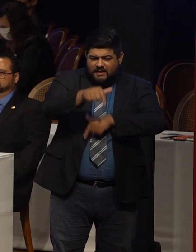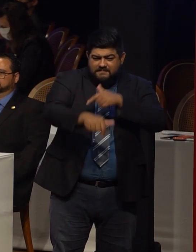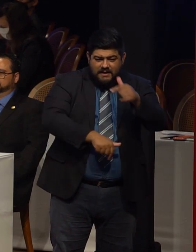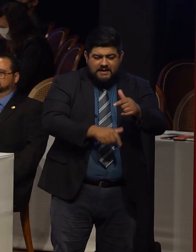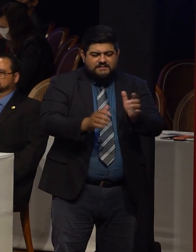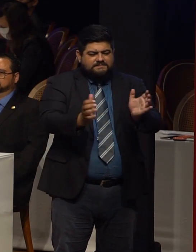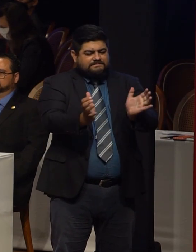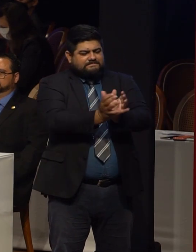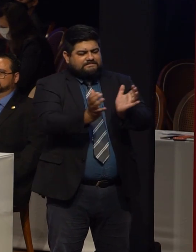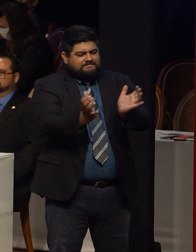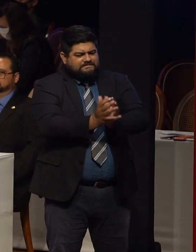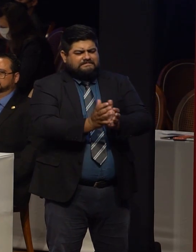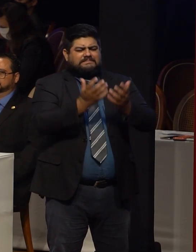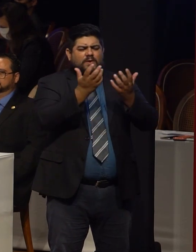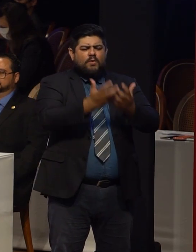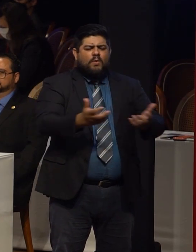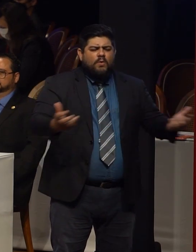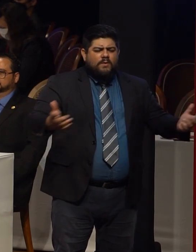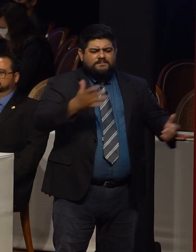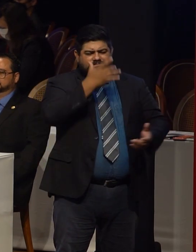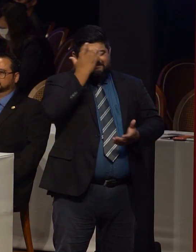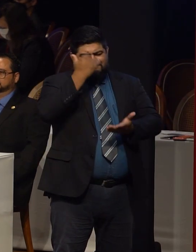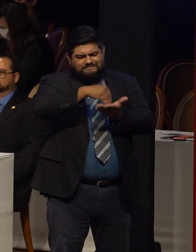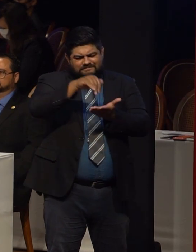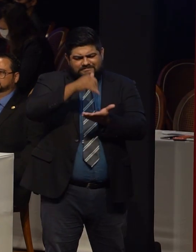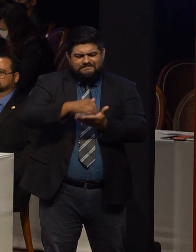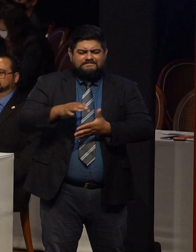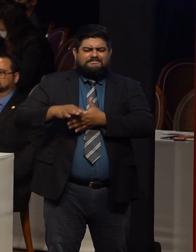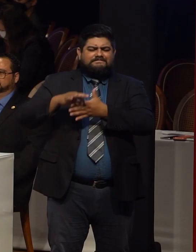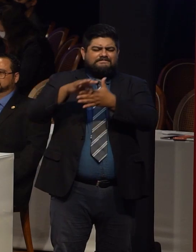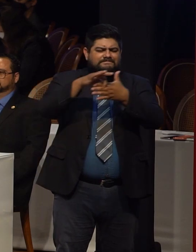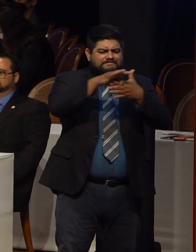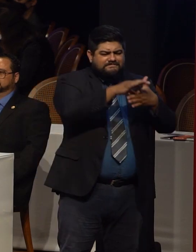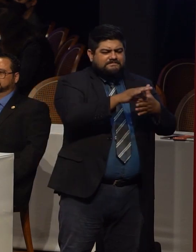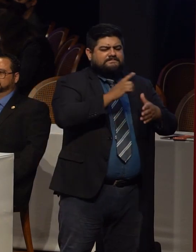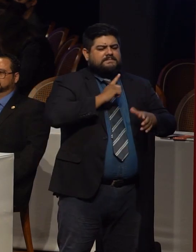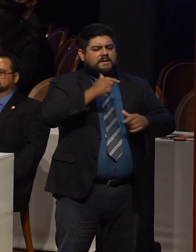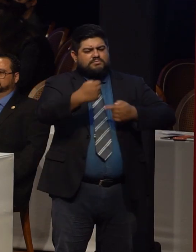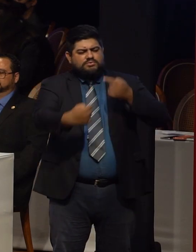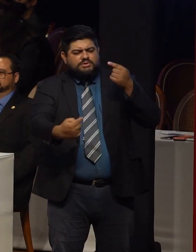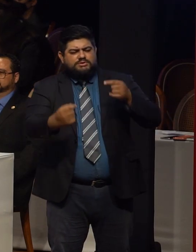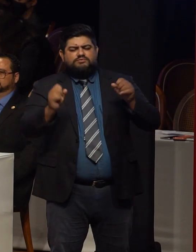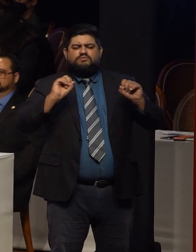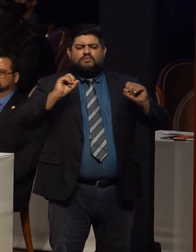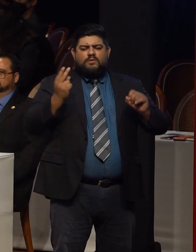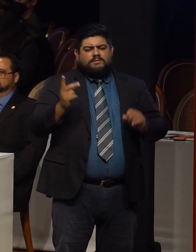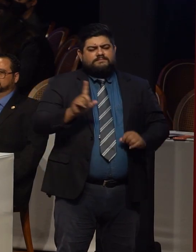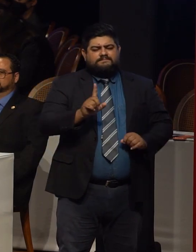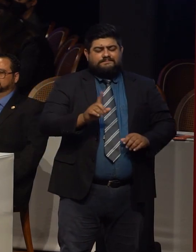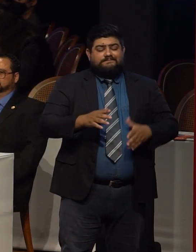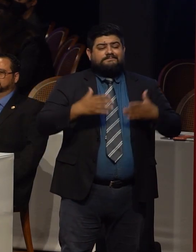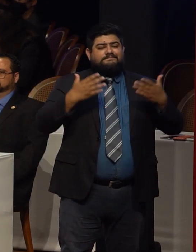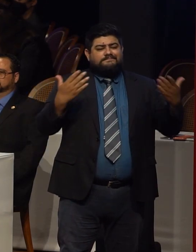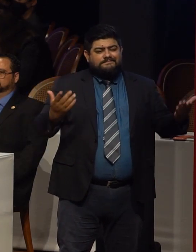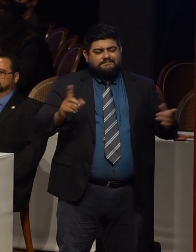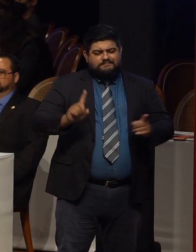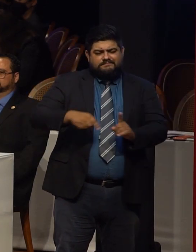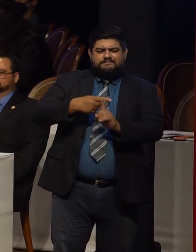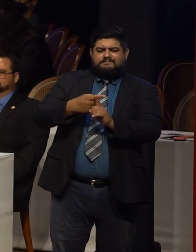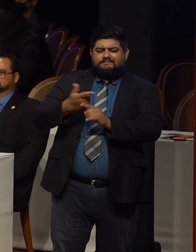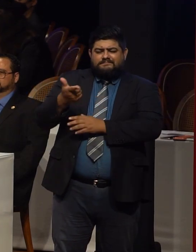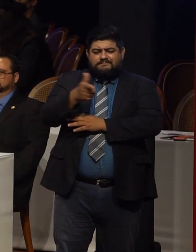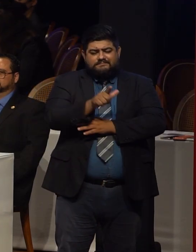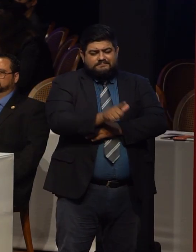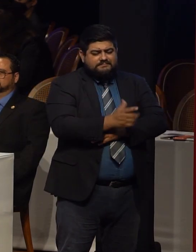uma equipe, de muita gente, de secretários, de lideranças, sendo políticas ou não. Mais uma vez, eu